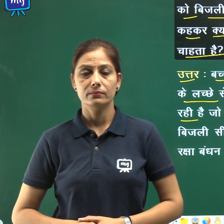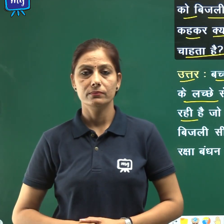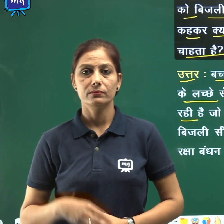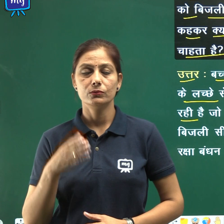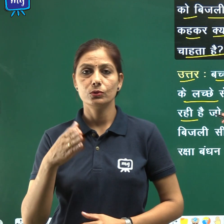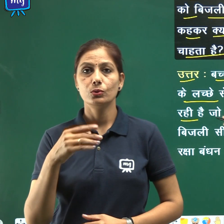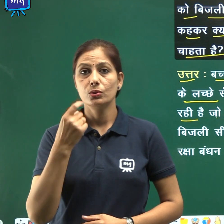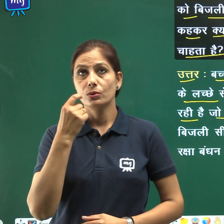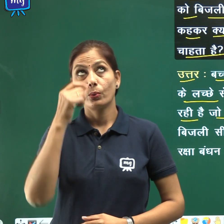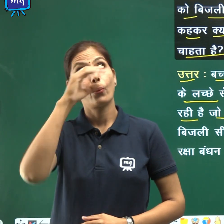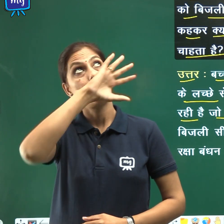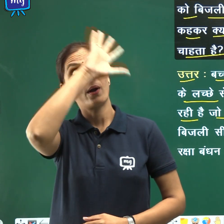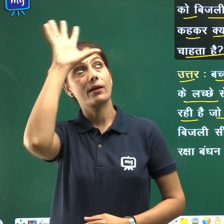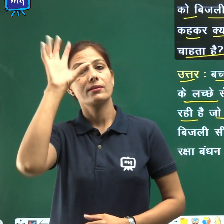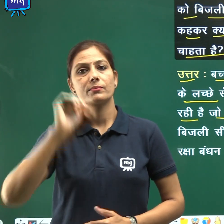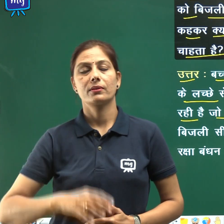जो आकाश में